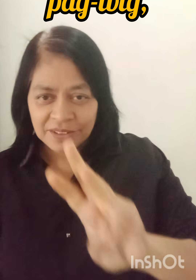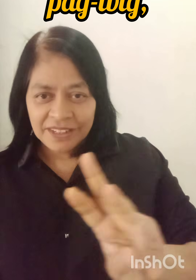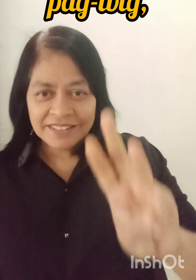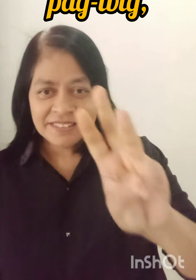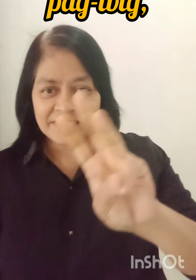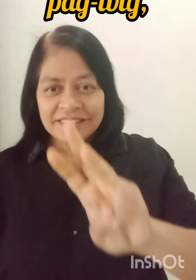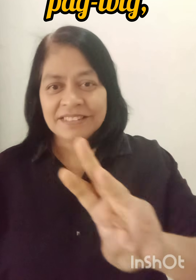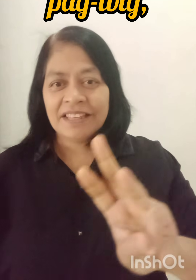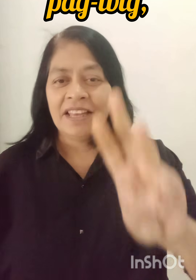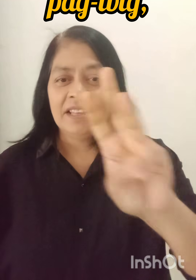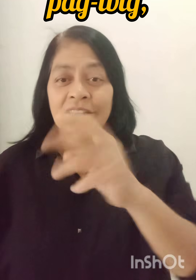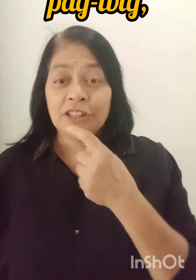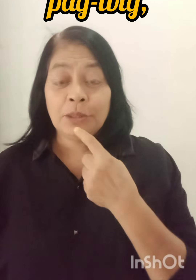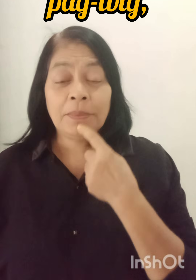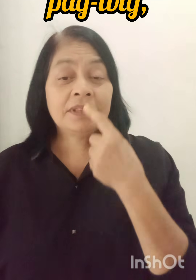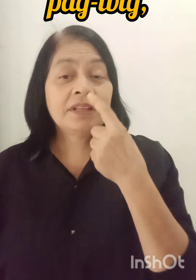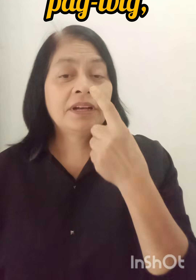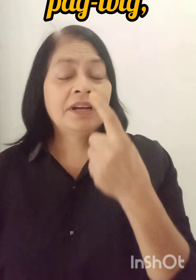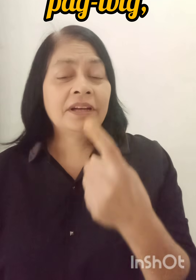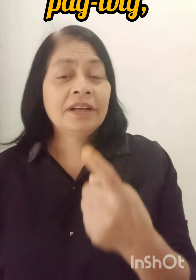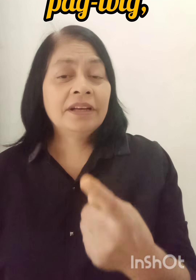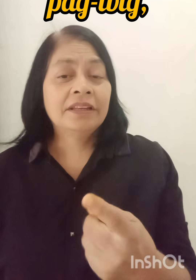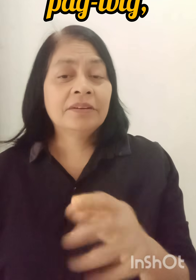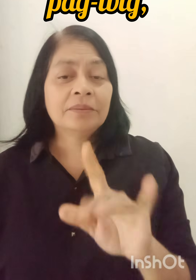Miyerkules nagtapat ka ng